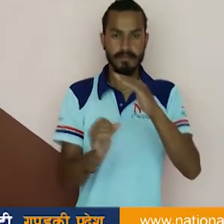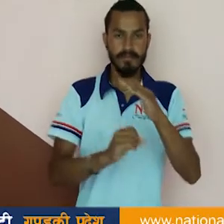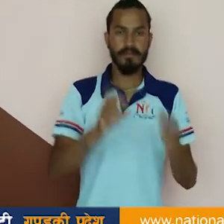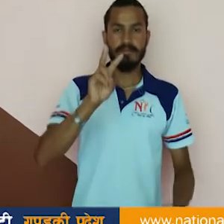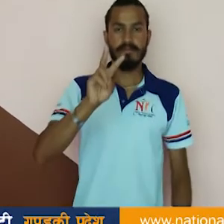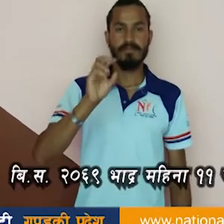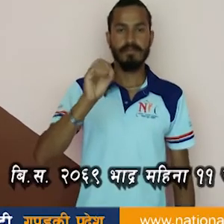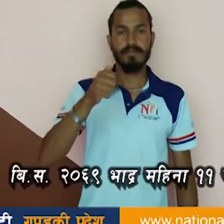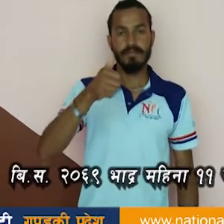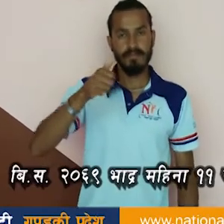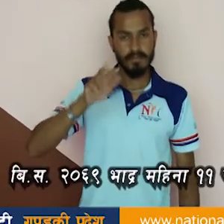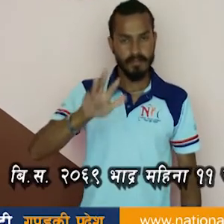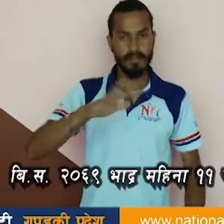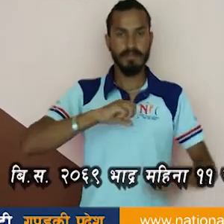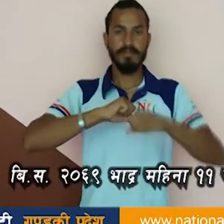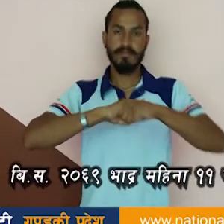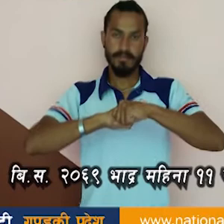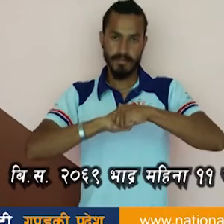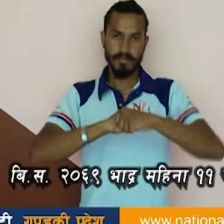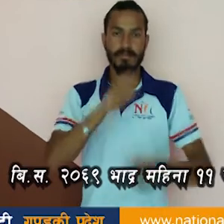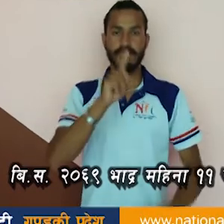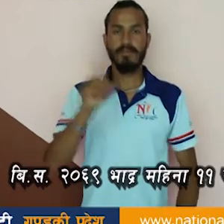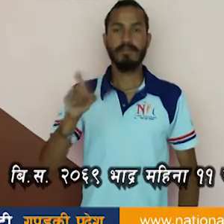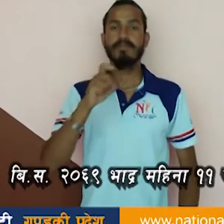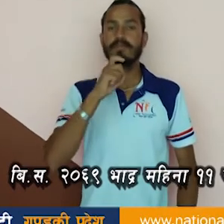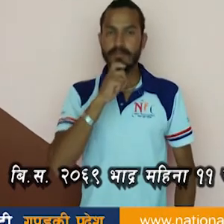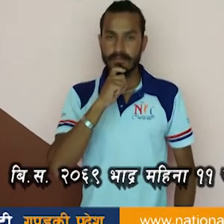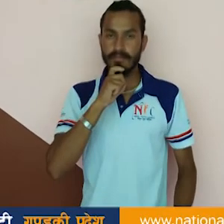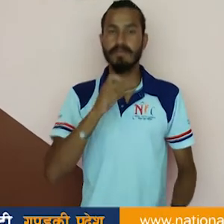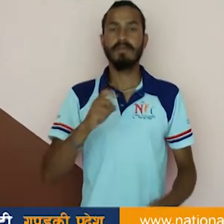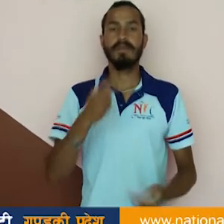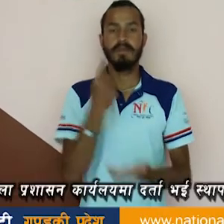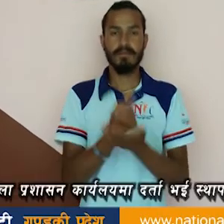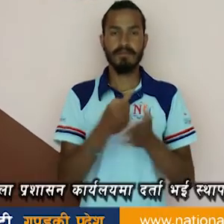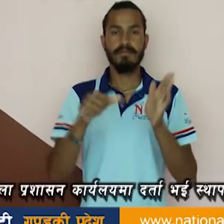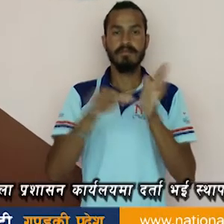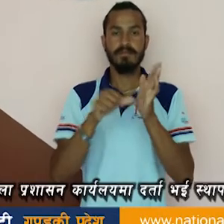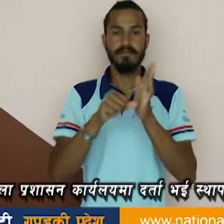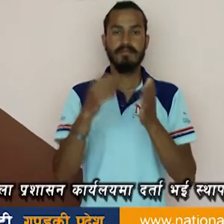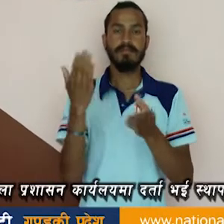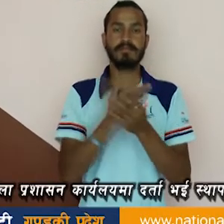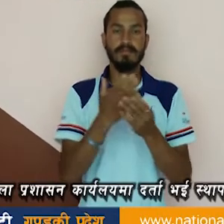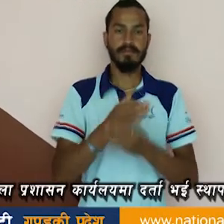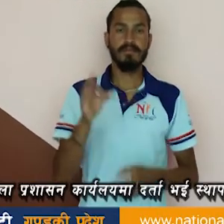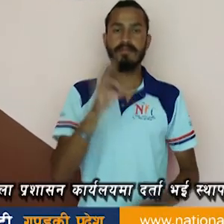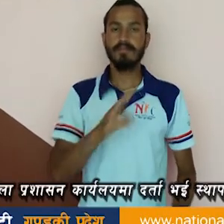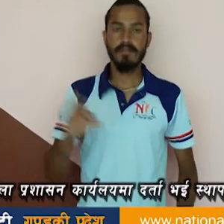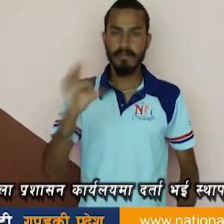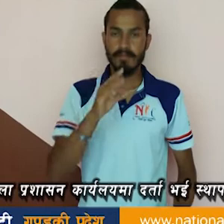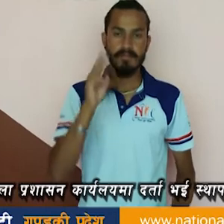नेपाल युवा परिषद विक्रम सम्वत 2069 साल भाद्र महिना 11 गते काठमाडौँ